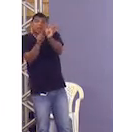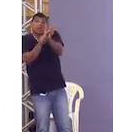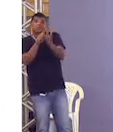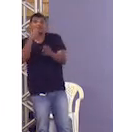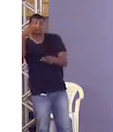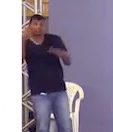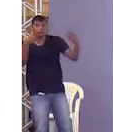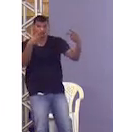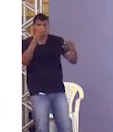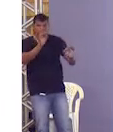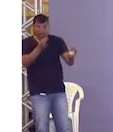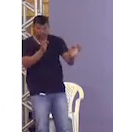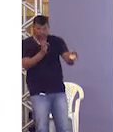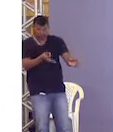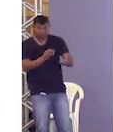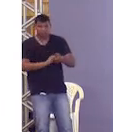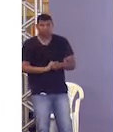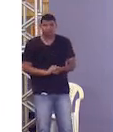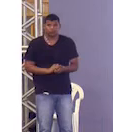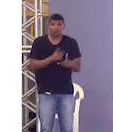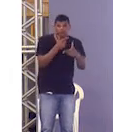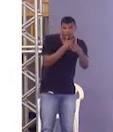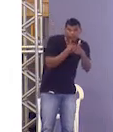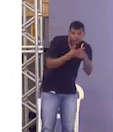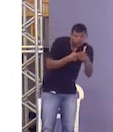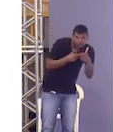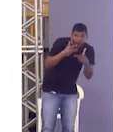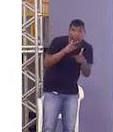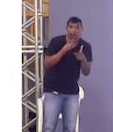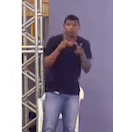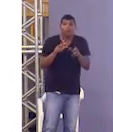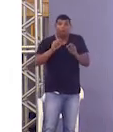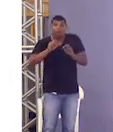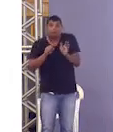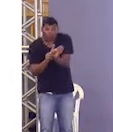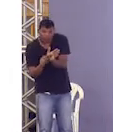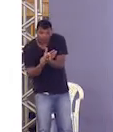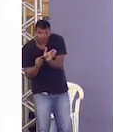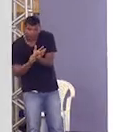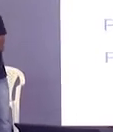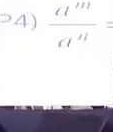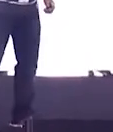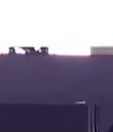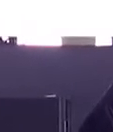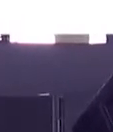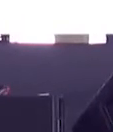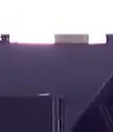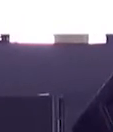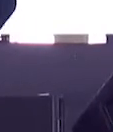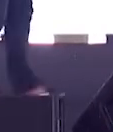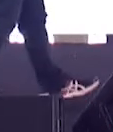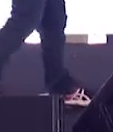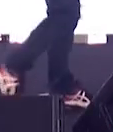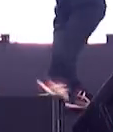expoentes. E na divisão, repete a base e subtrai os